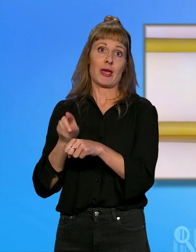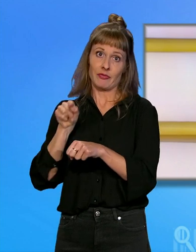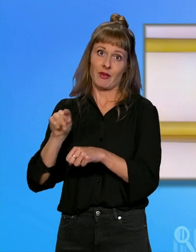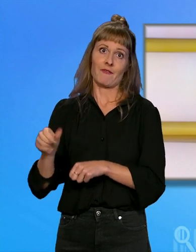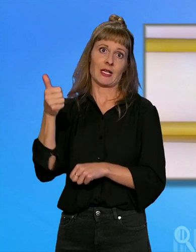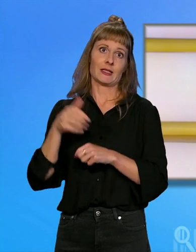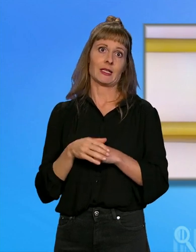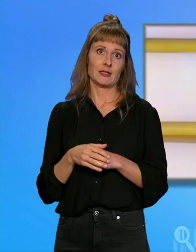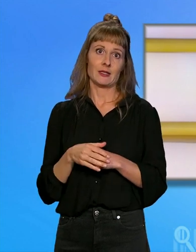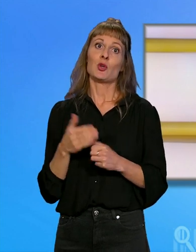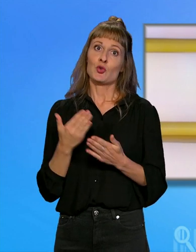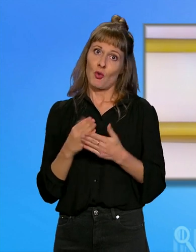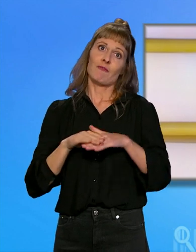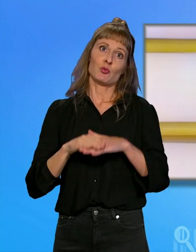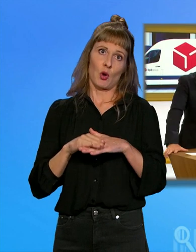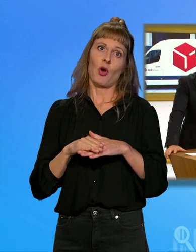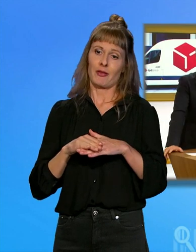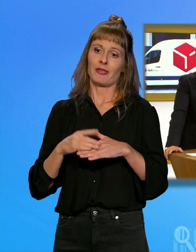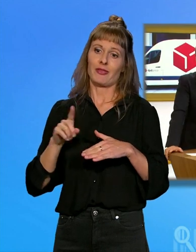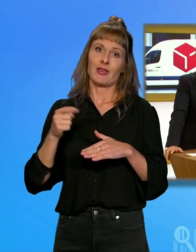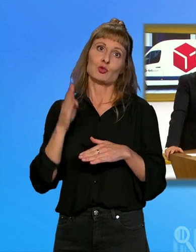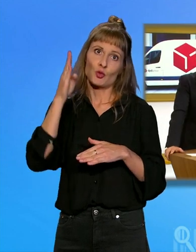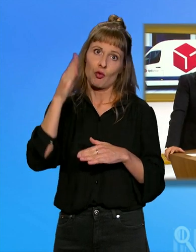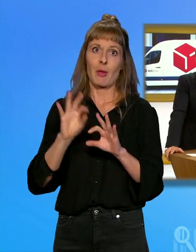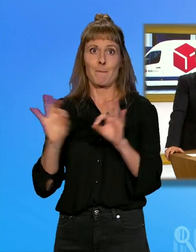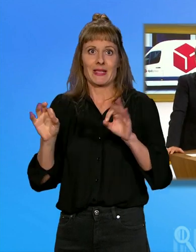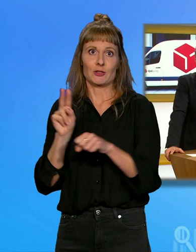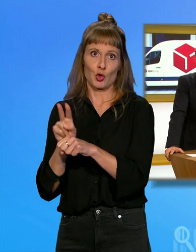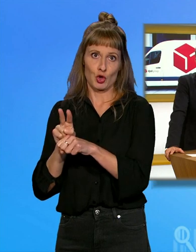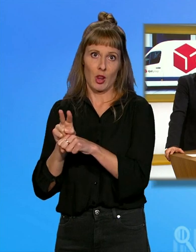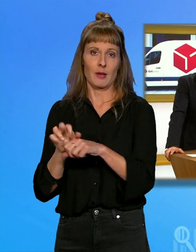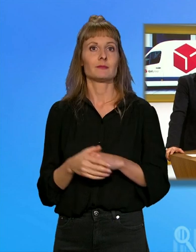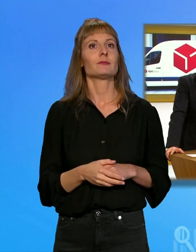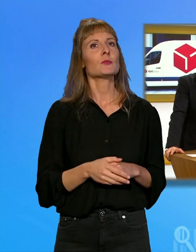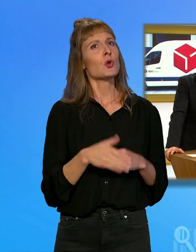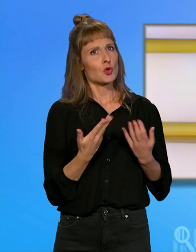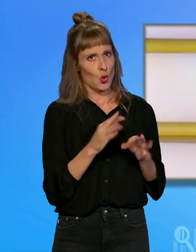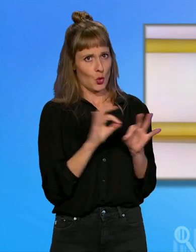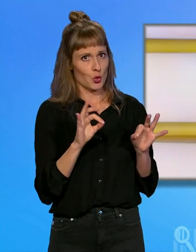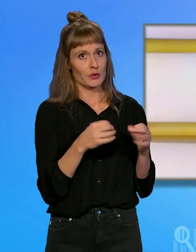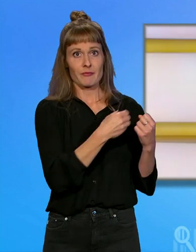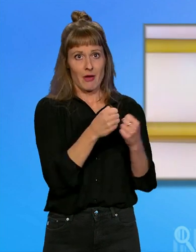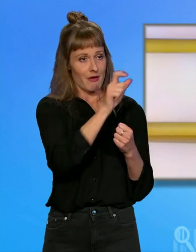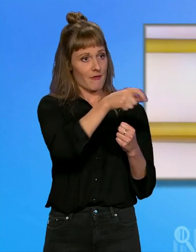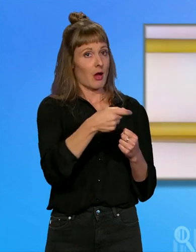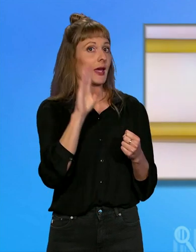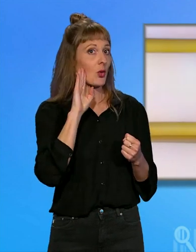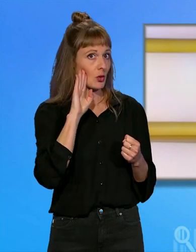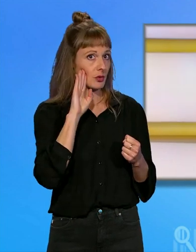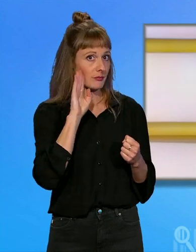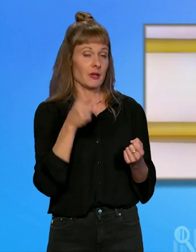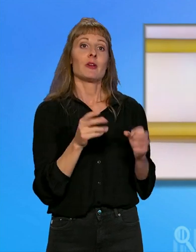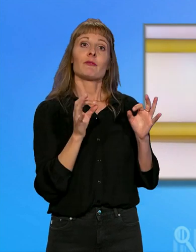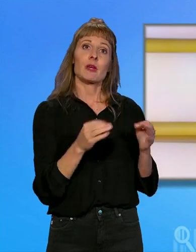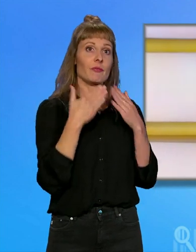jetzt nach. Gut, das haben wir gehört. Und das haben vor allem eure vielen Fahrer, die sehr hart müssen arbeiten, haben das auch gehört. Und da machen wir einen Punkt und sagen merci, dass ihr das Gespräch mit